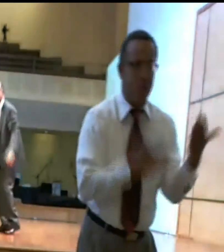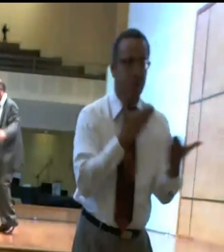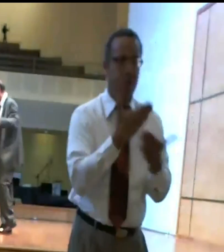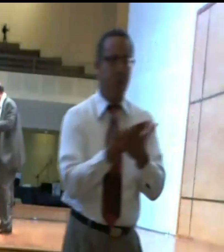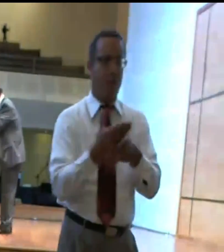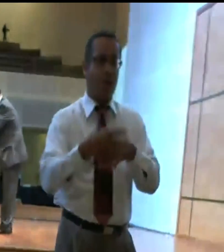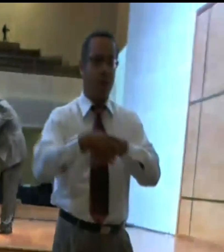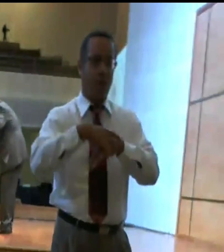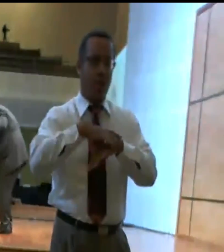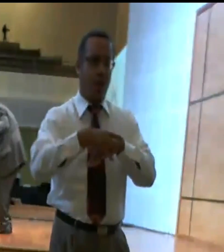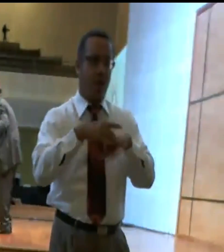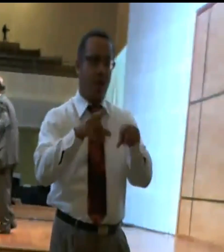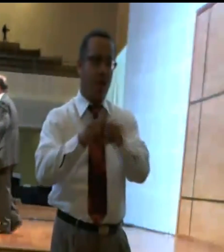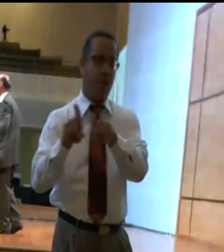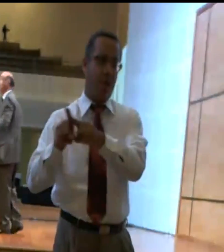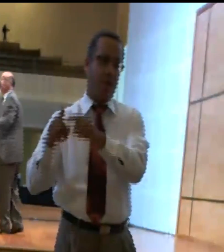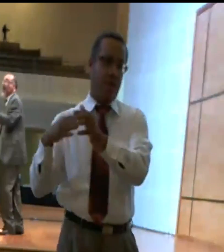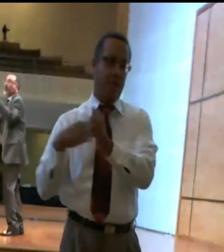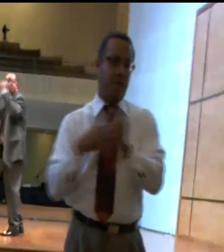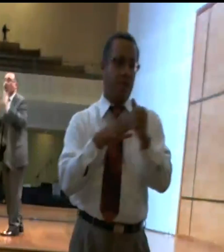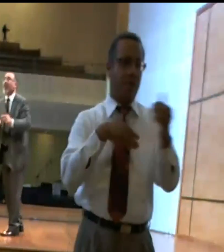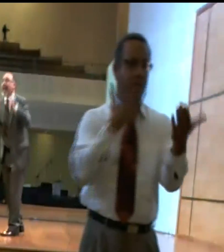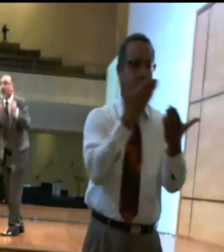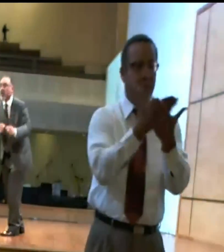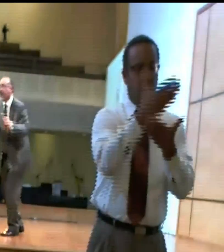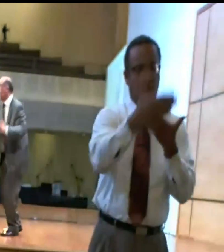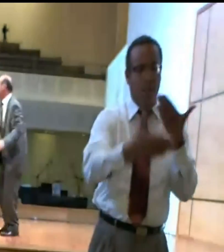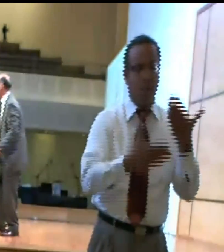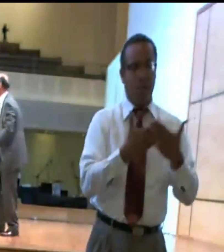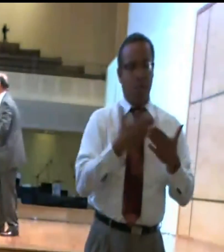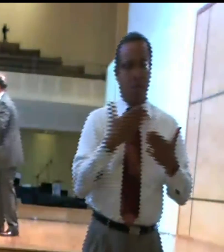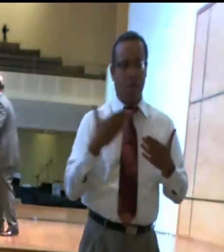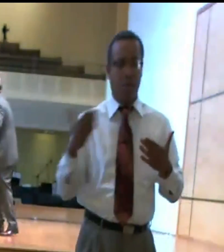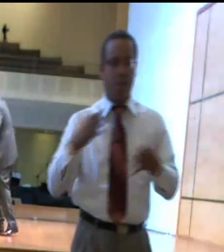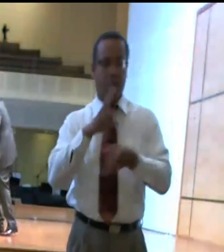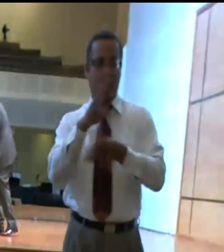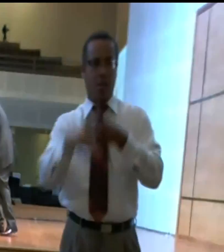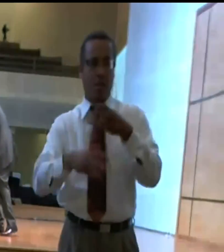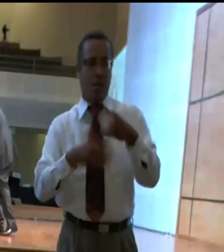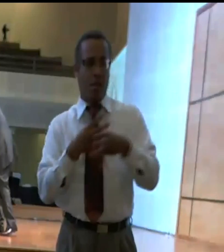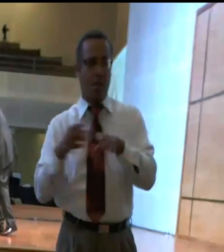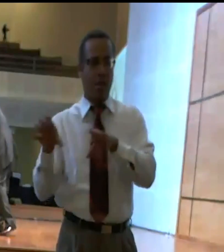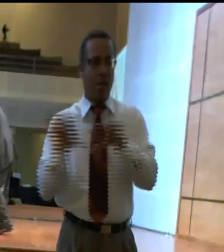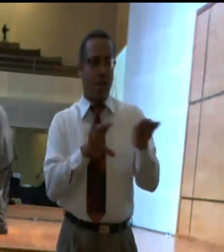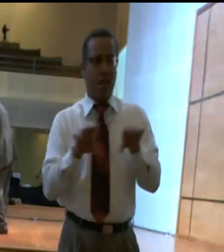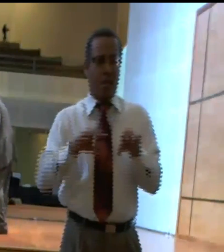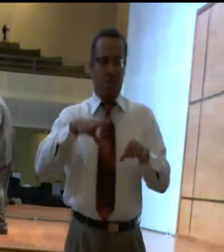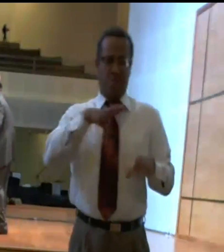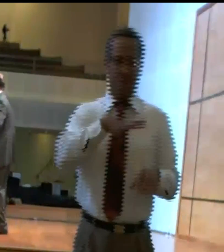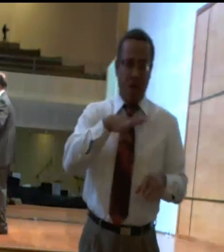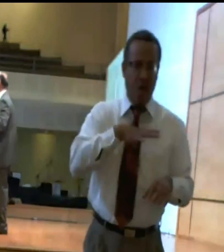la tierra. Así que el día llegará cuando todas las cosas en este mundo van a funcionar al derecho.